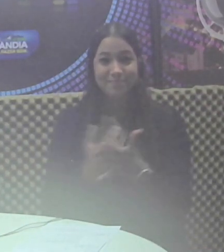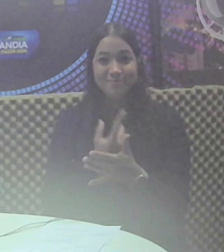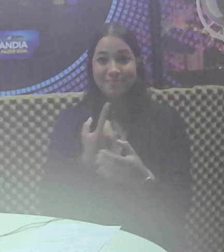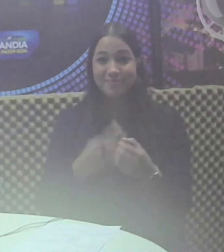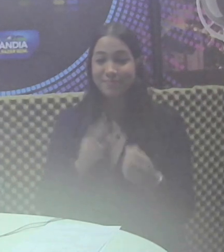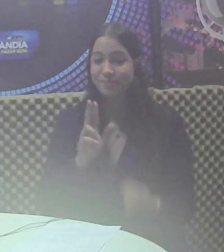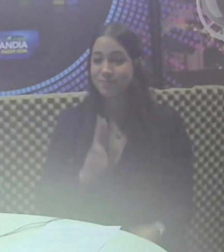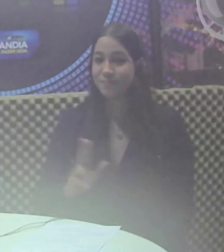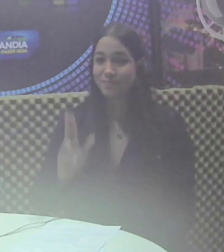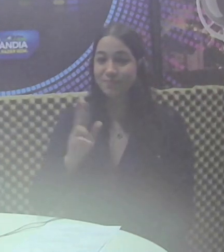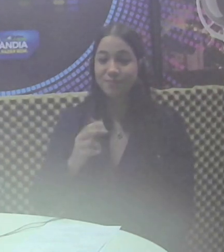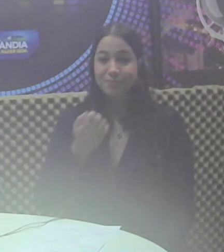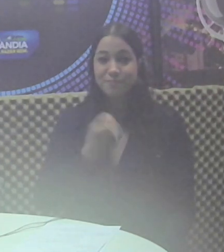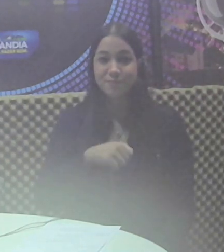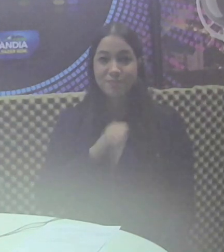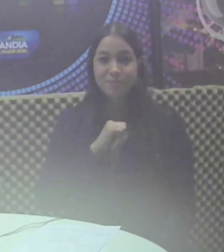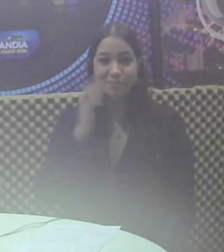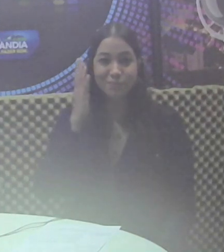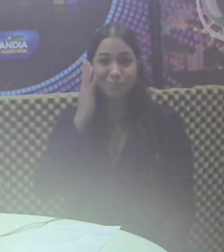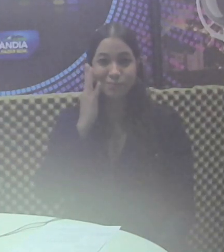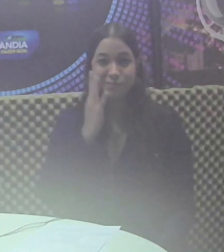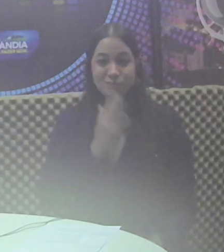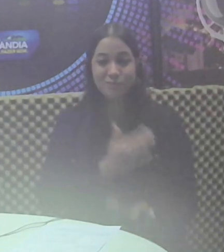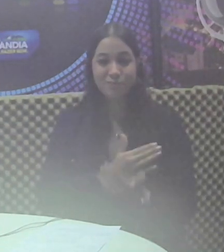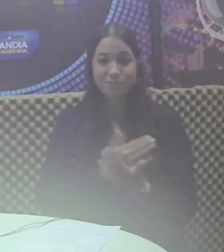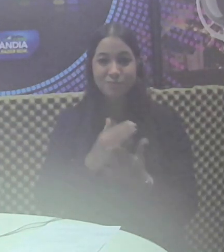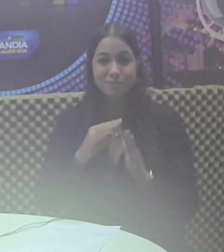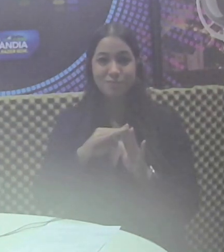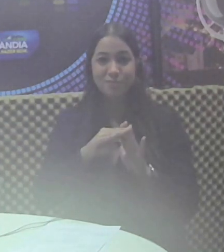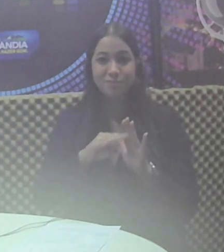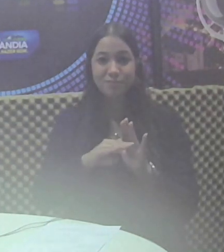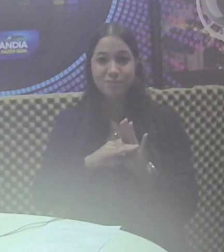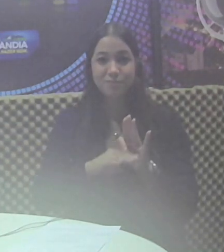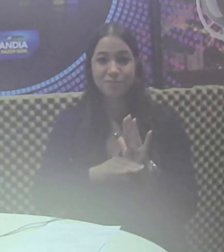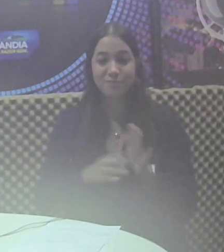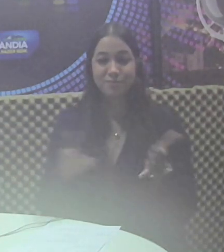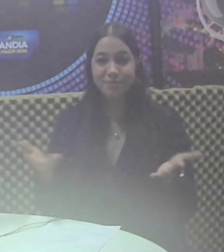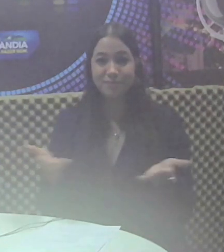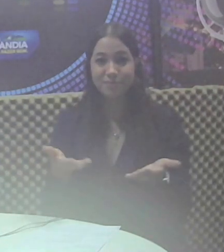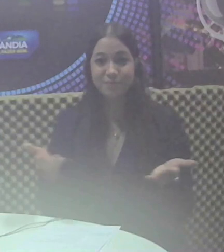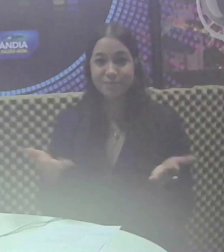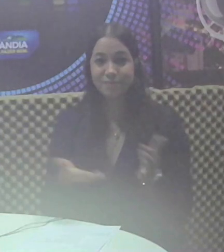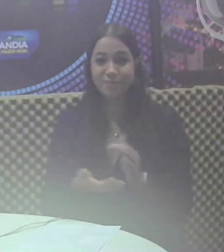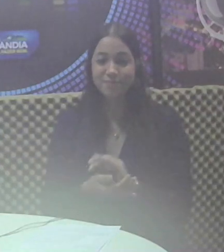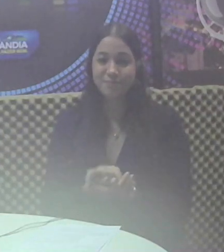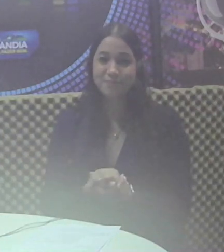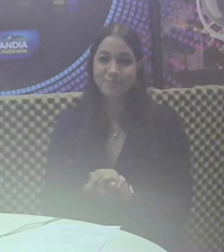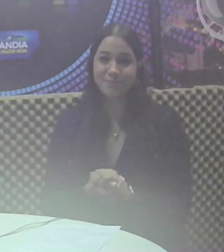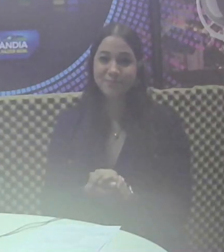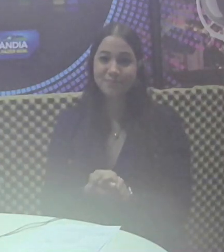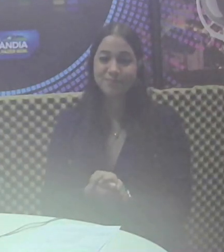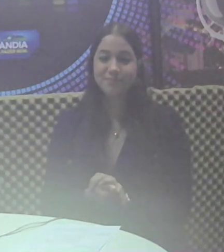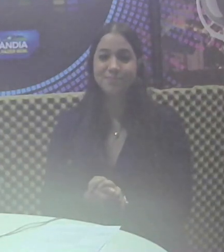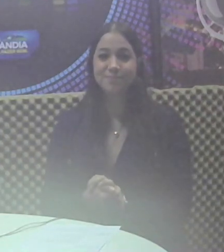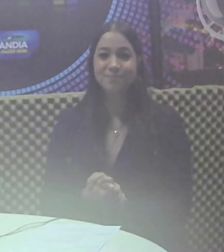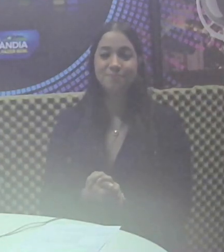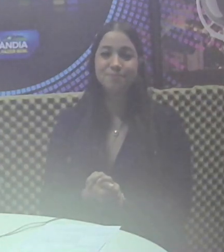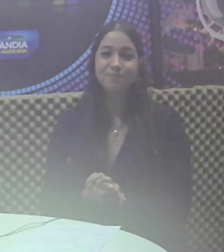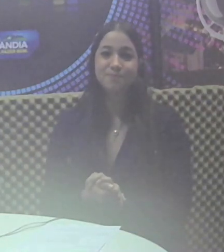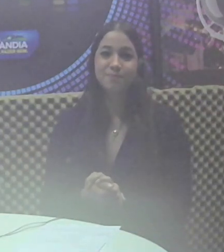fato acontece em Uberlândia. Eu sou o Fernando Cássio e começamos com os destaques da edição de hoje.